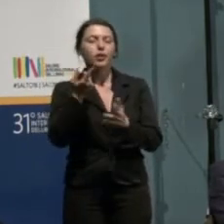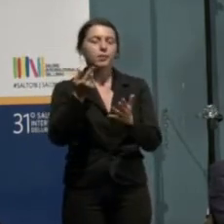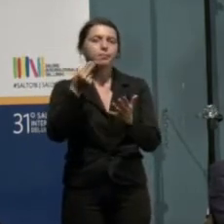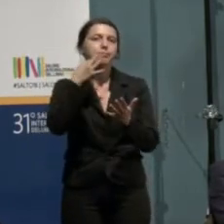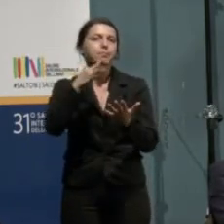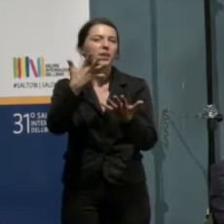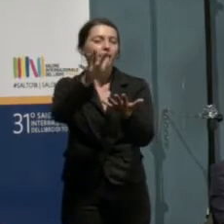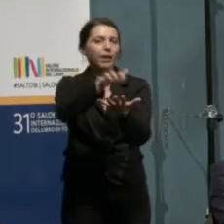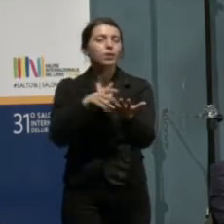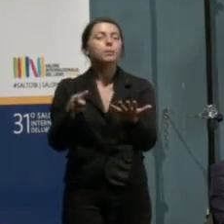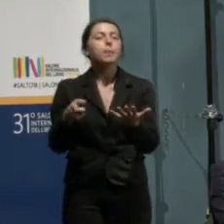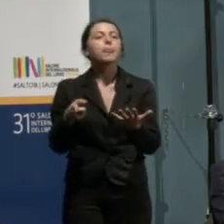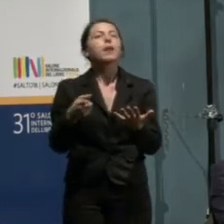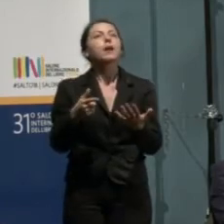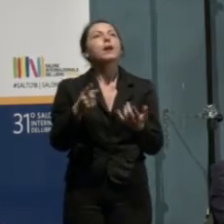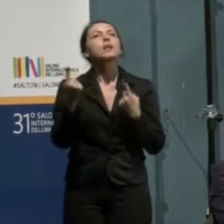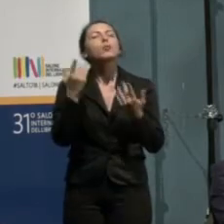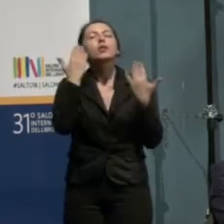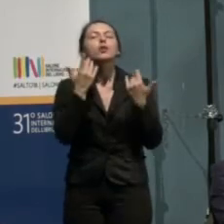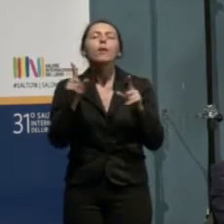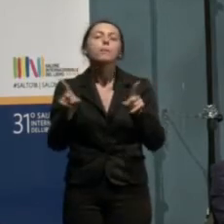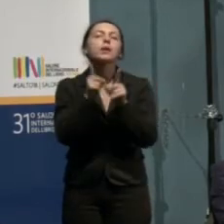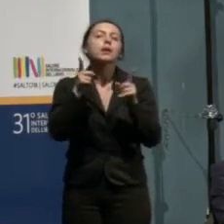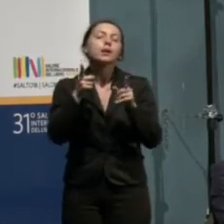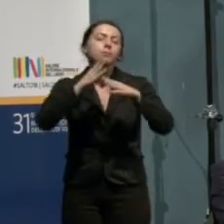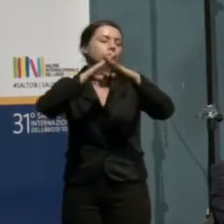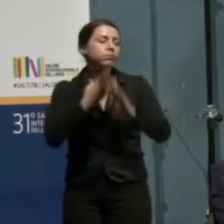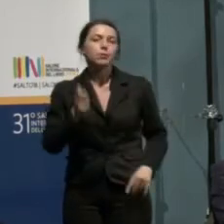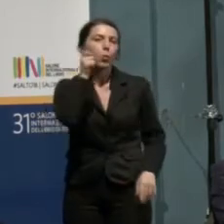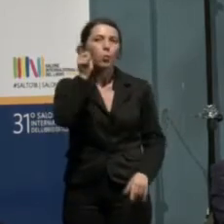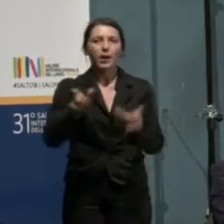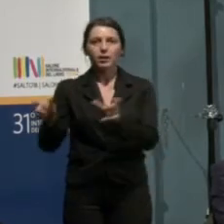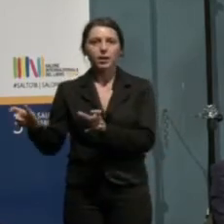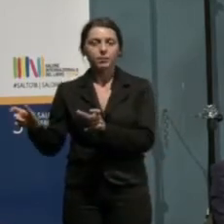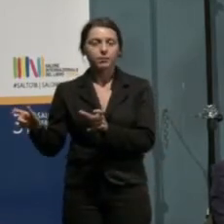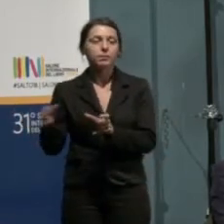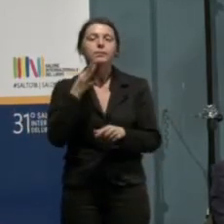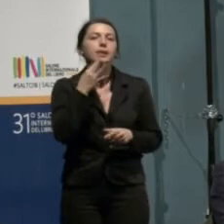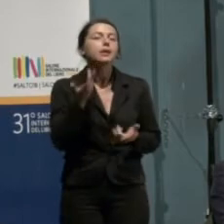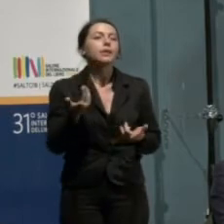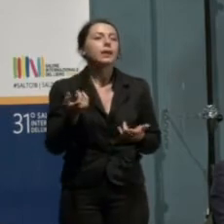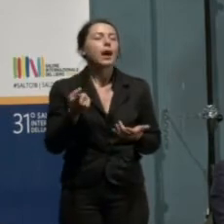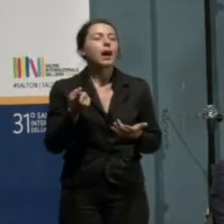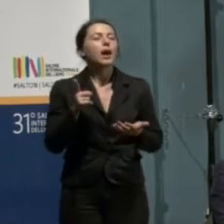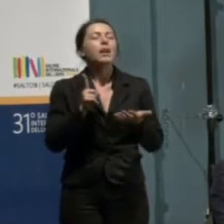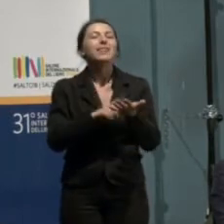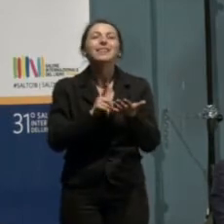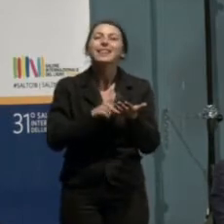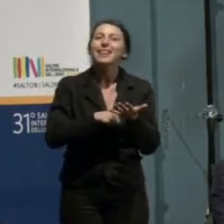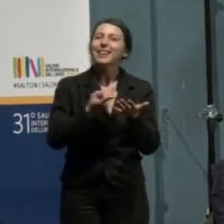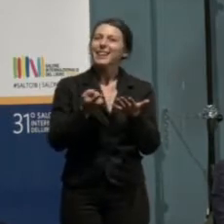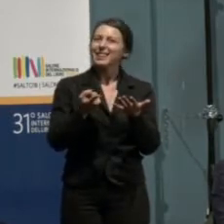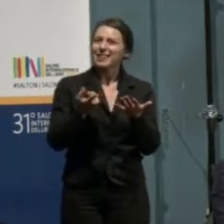esplicito fare a pezzi l'umanità è un rapporto che documenta la continua violazione di diritti elementari del diritto